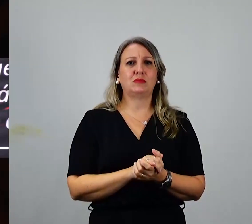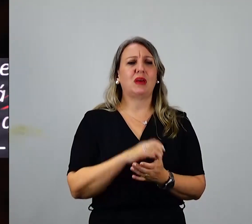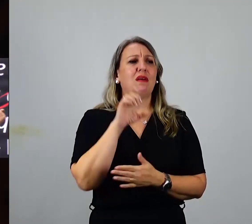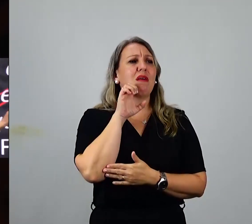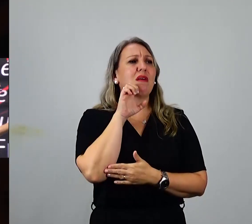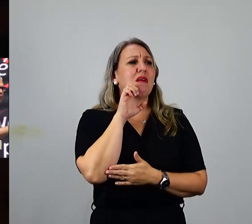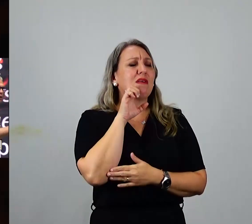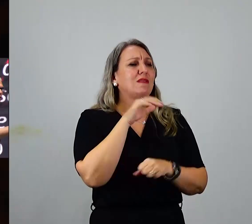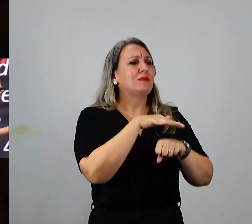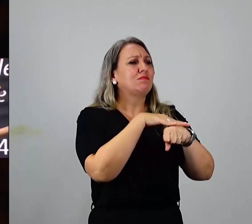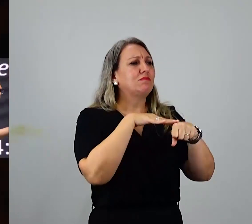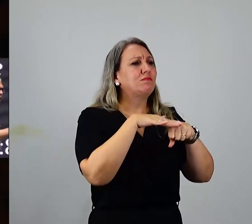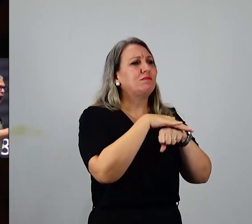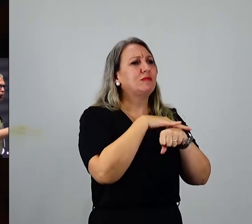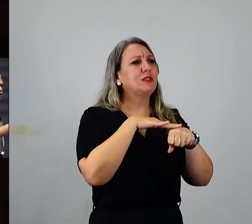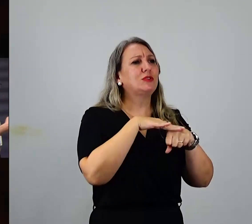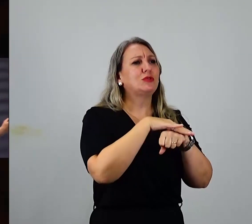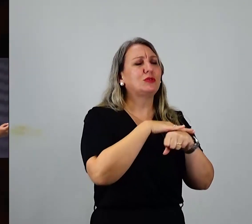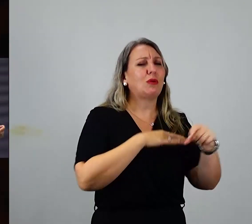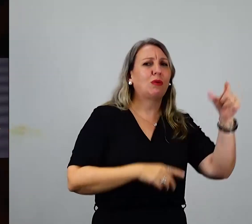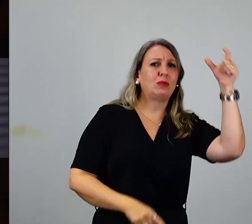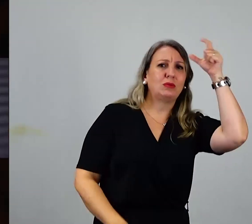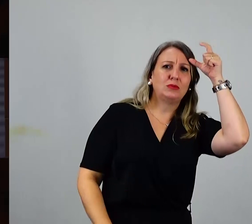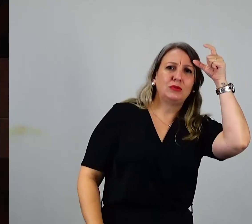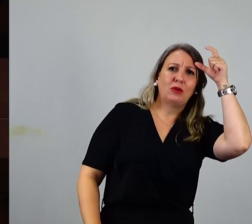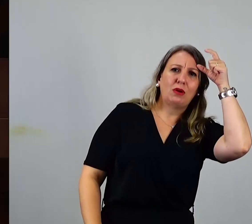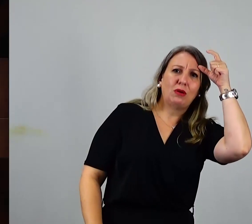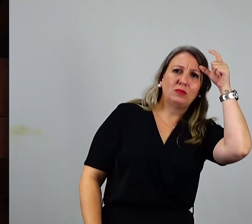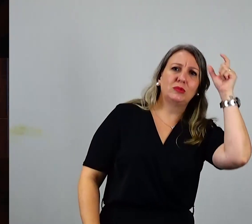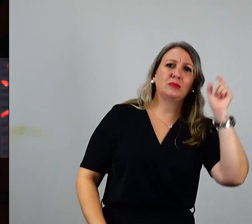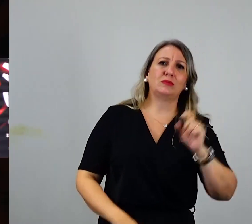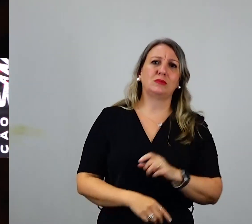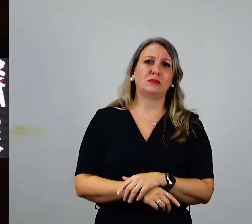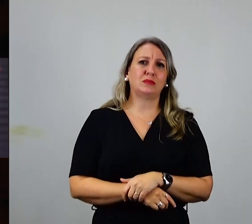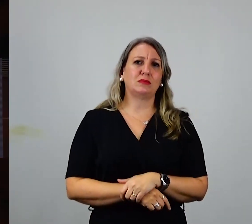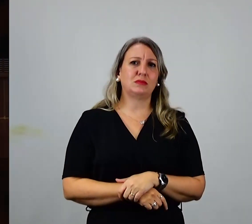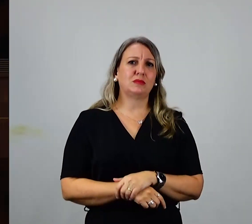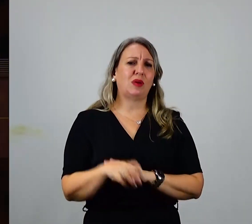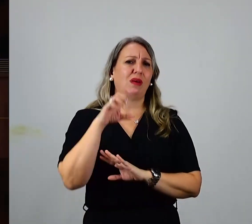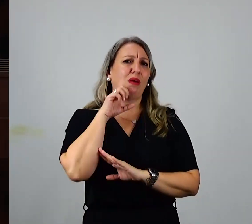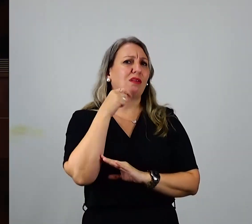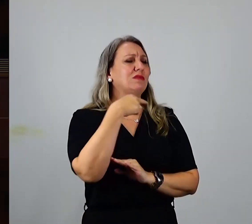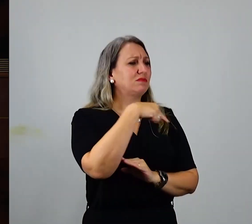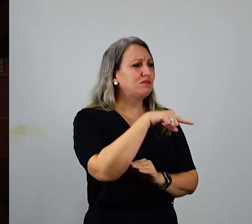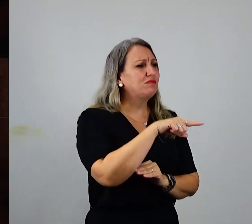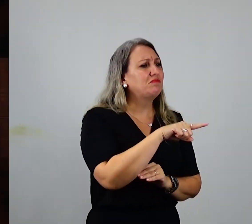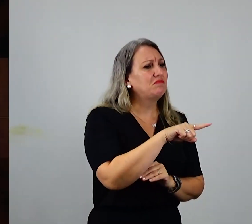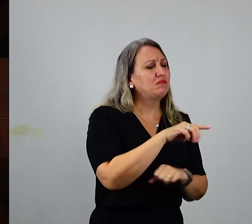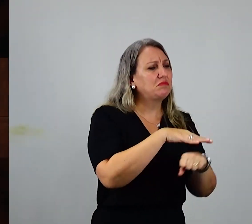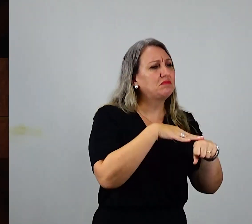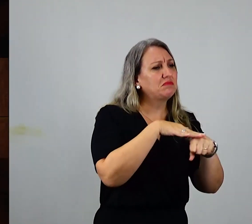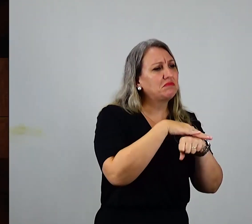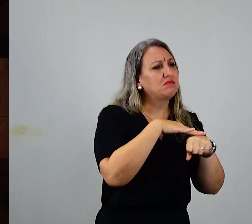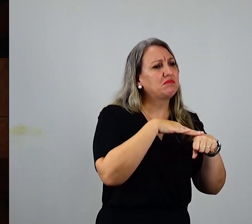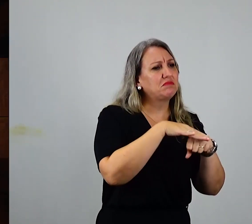O que o diabo fez a Eva pensar?